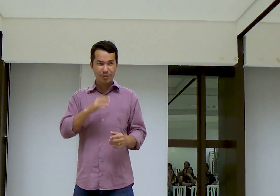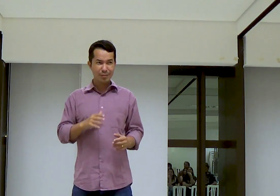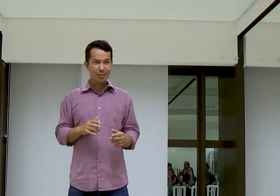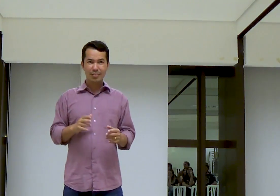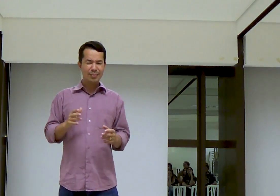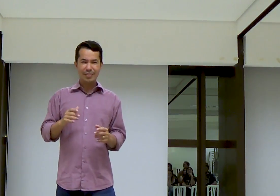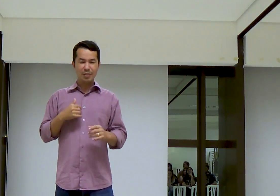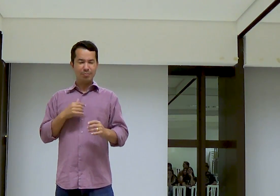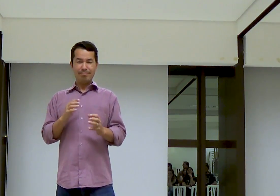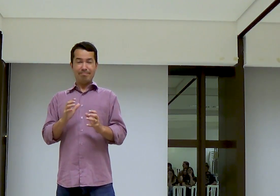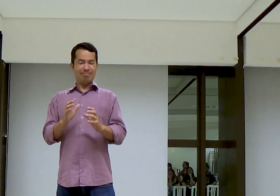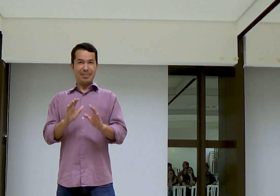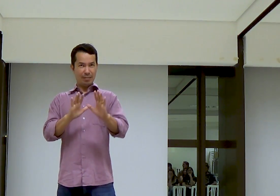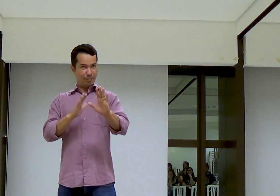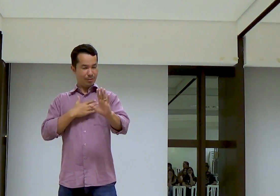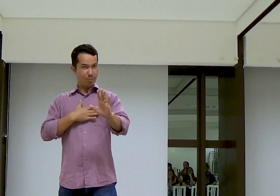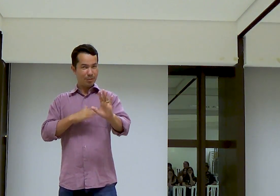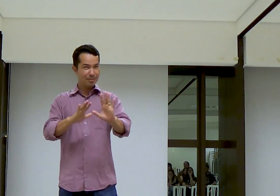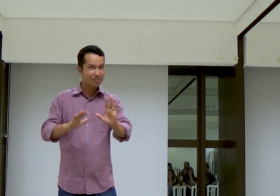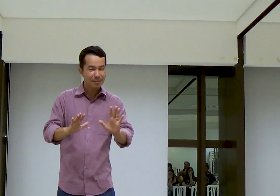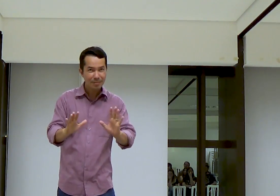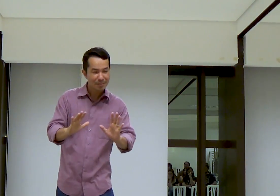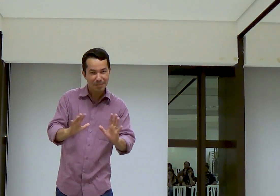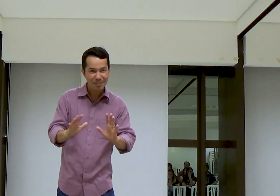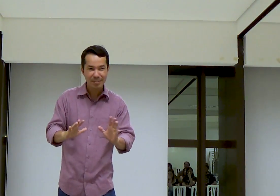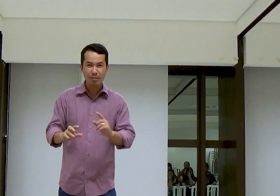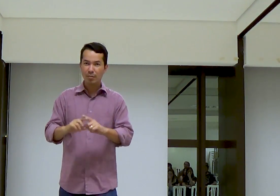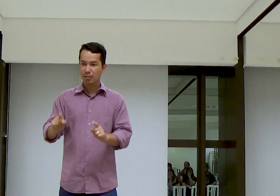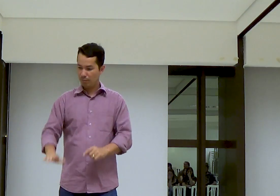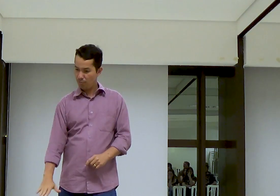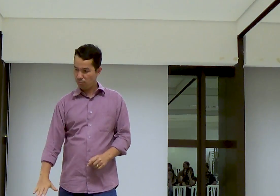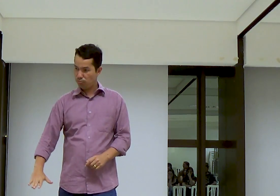com uma curiosidade ali, querendo saber, e elas